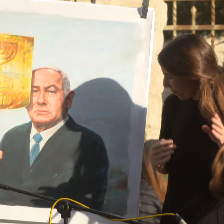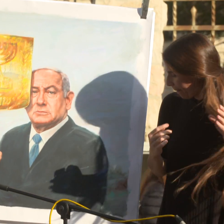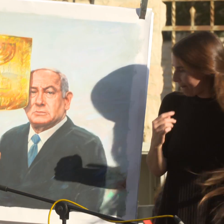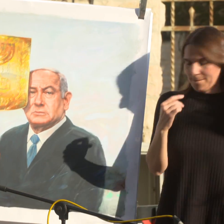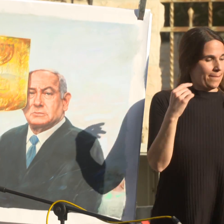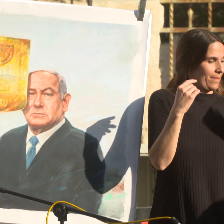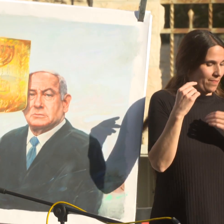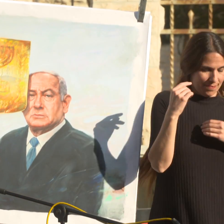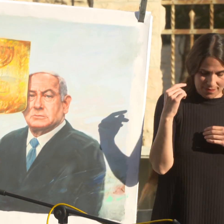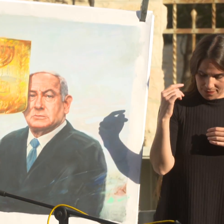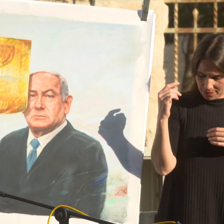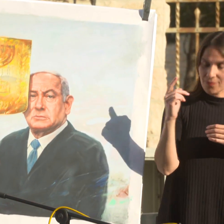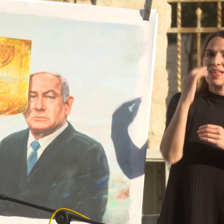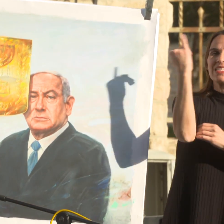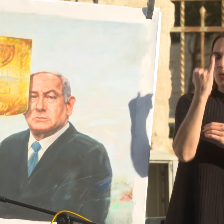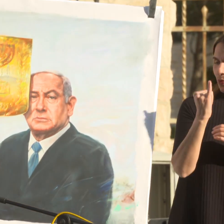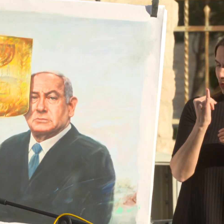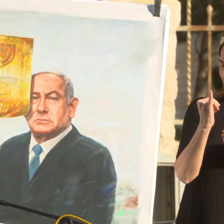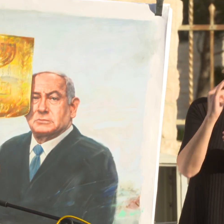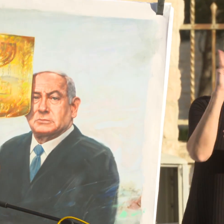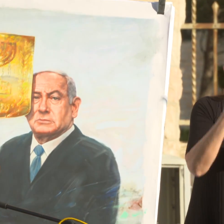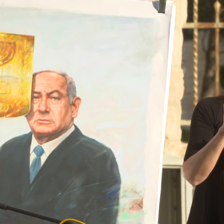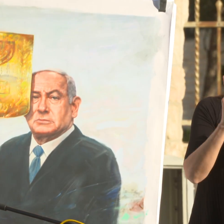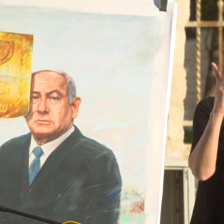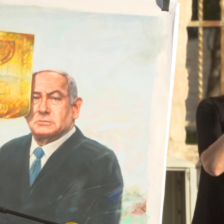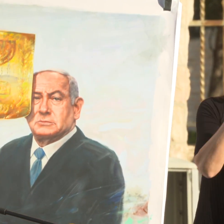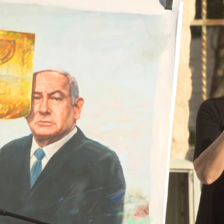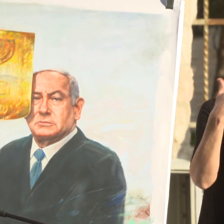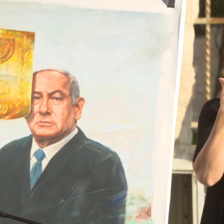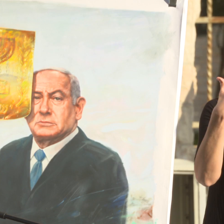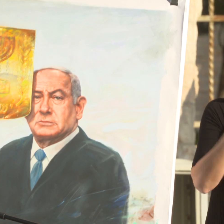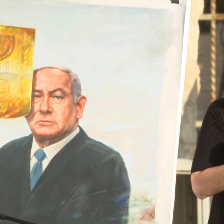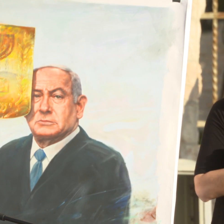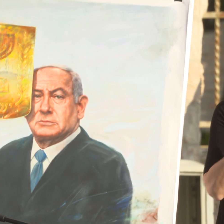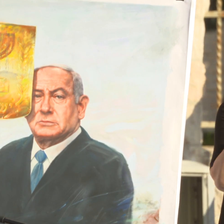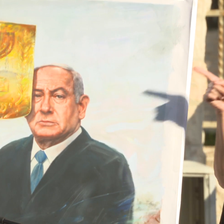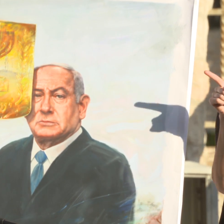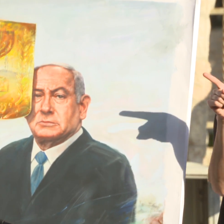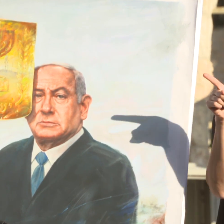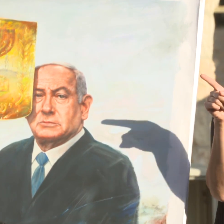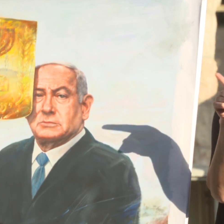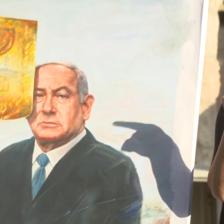אותו, וזה מה יש, אז אני קצת אסביר עליו. מדובר קודם כל בנבו,